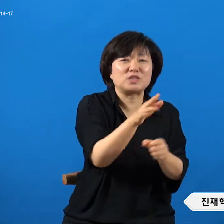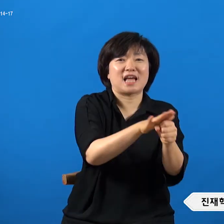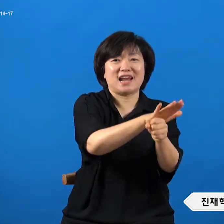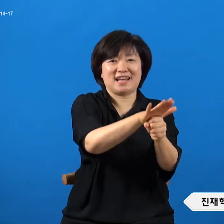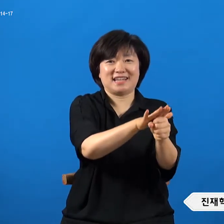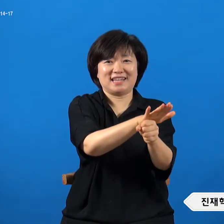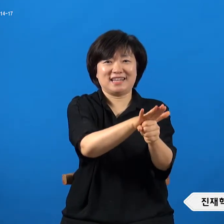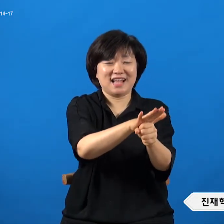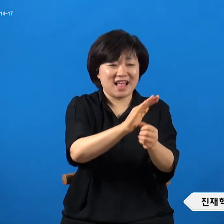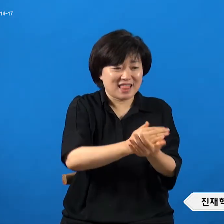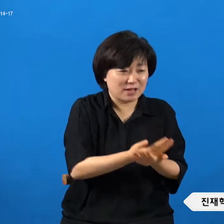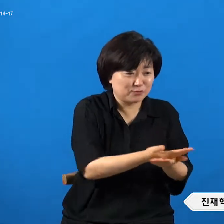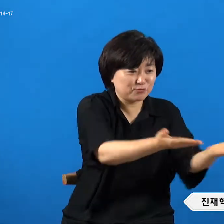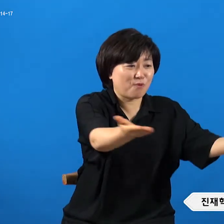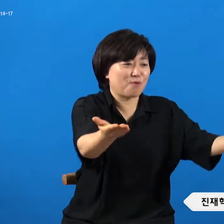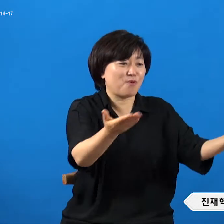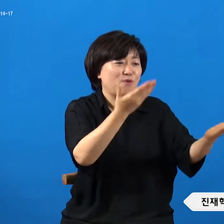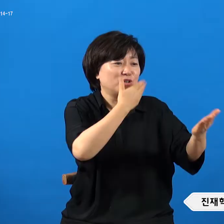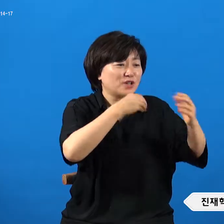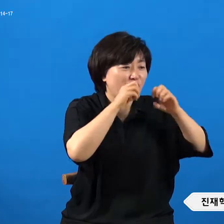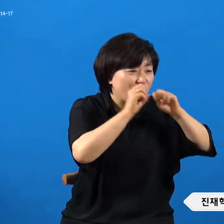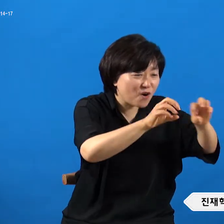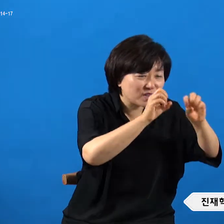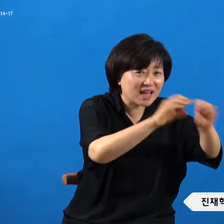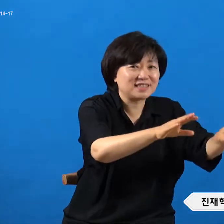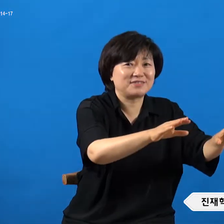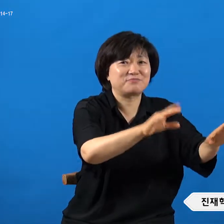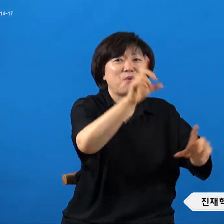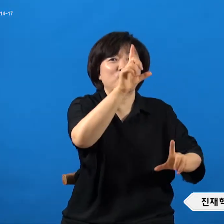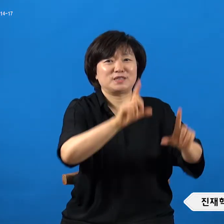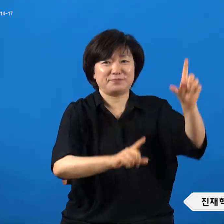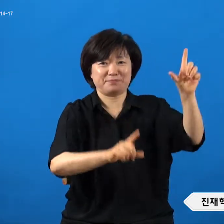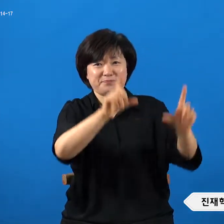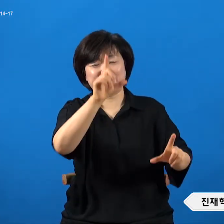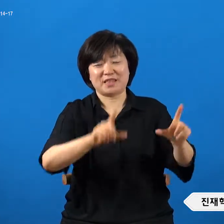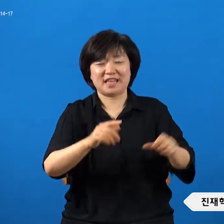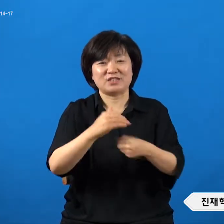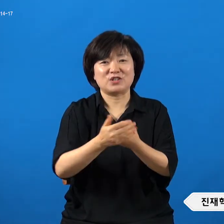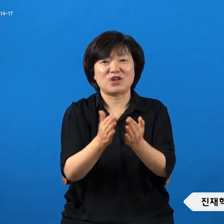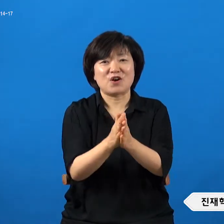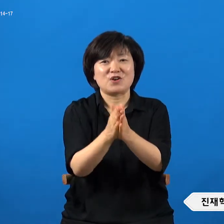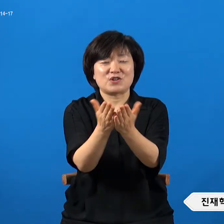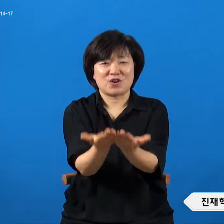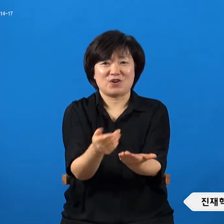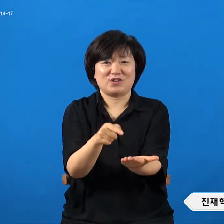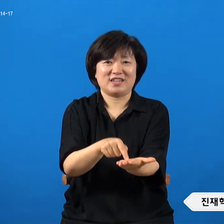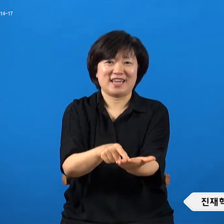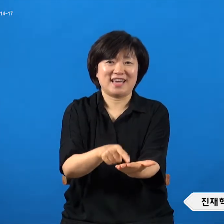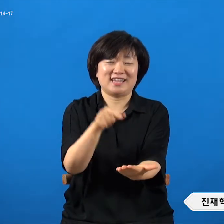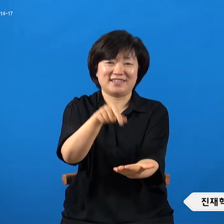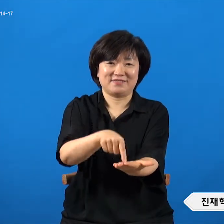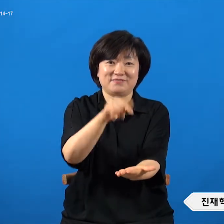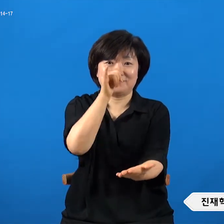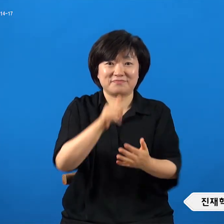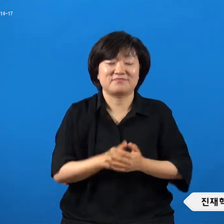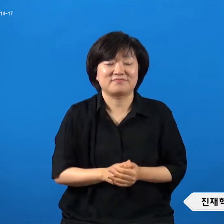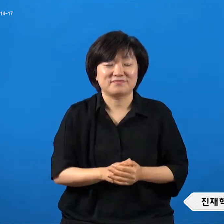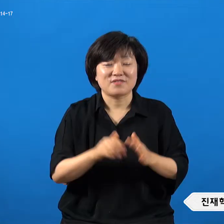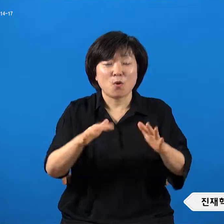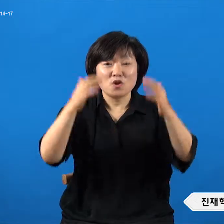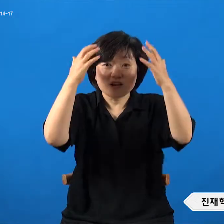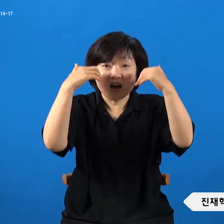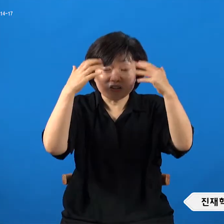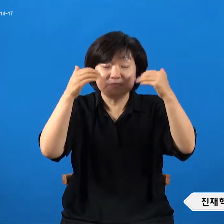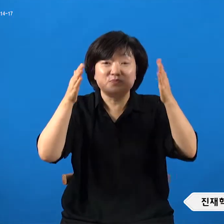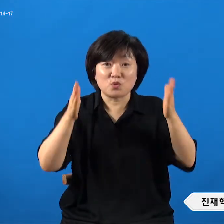사랑입니다. 그 사랑을 나누고 전하는 모습을 성경은 설명합니다. 이번